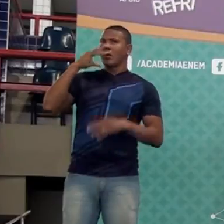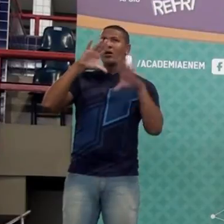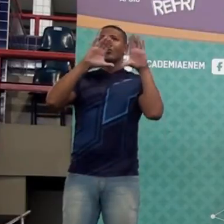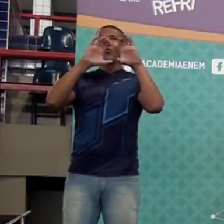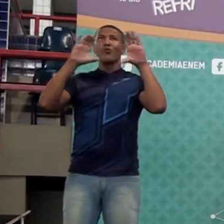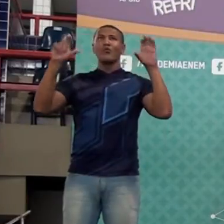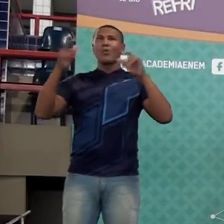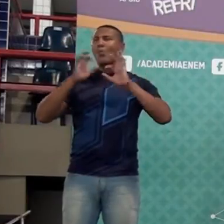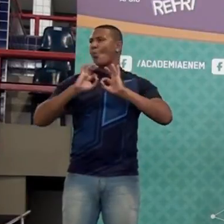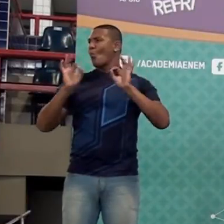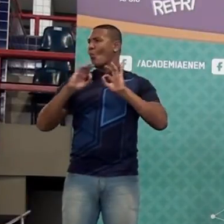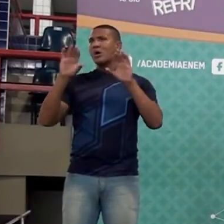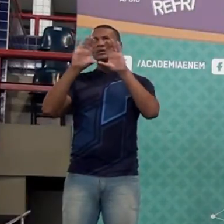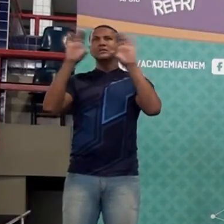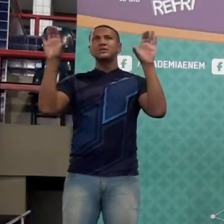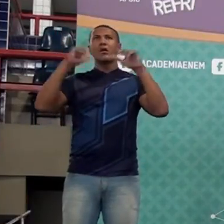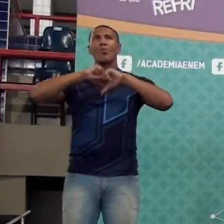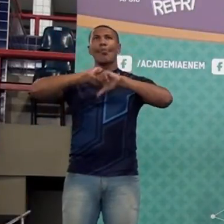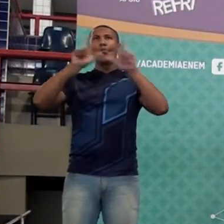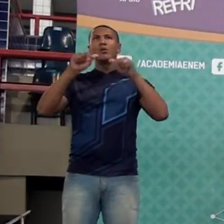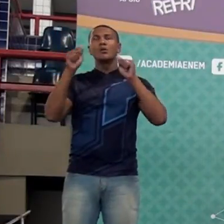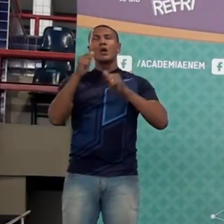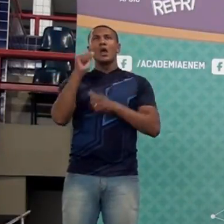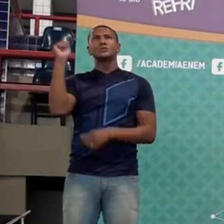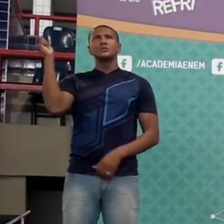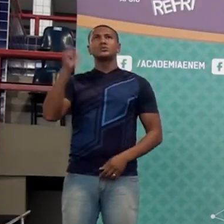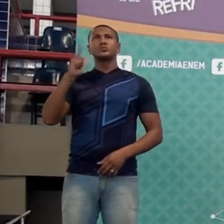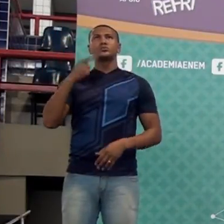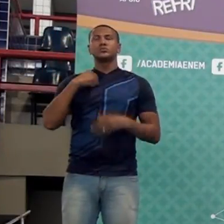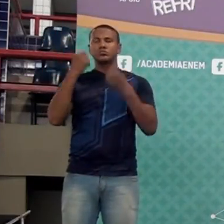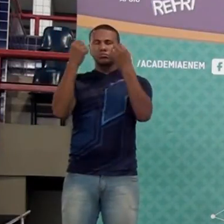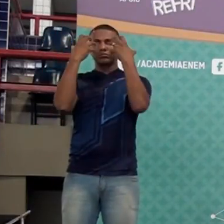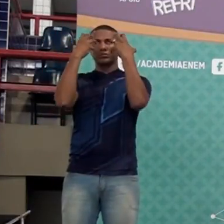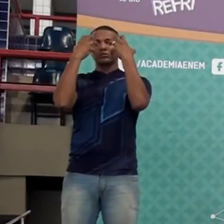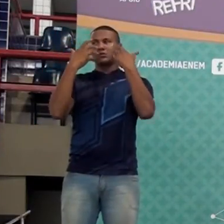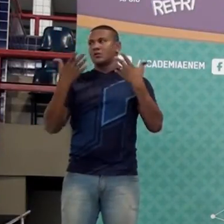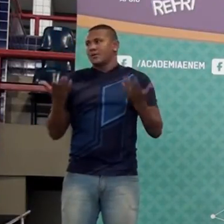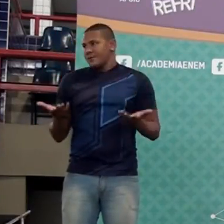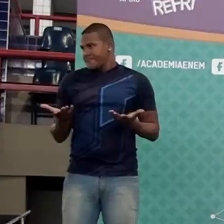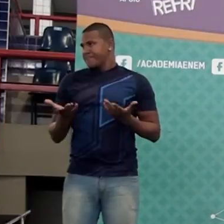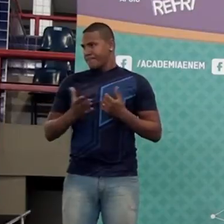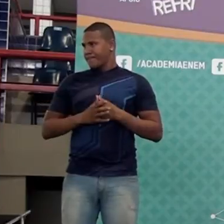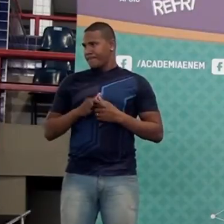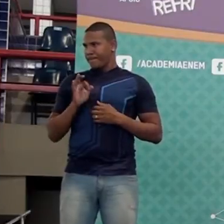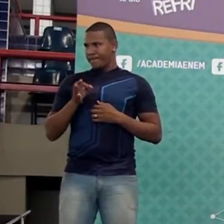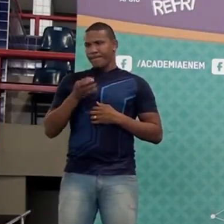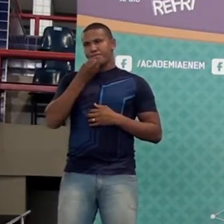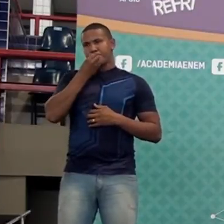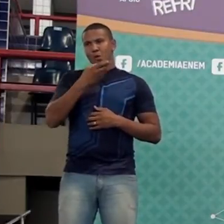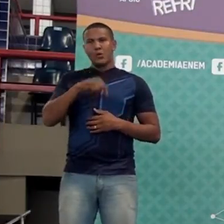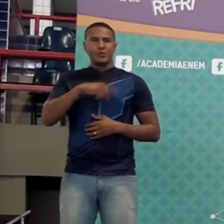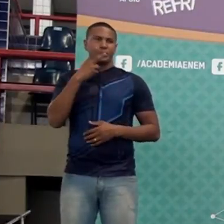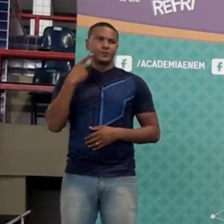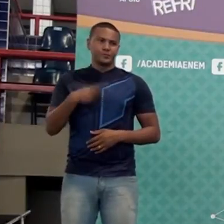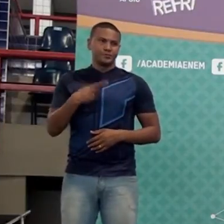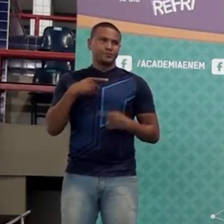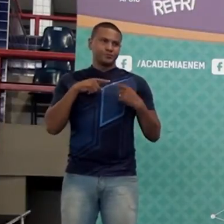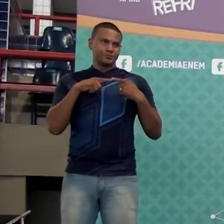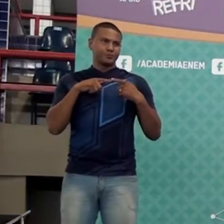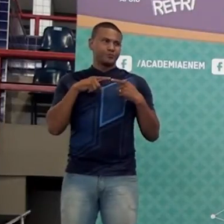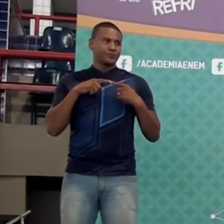Então, aqui no Ceará é muito vantajoso para utilizar a energia solar. E um outro problema também, gente, é